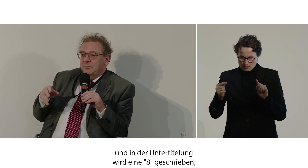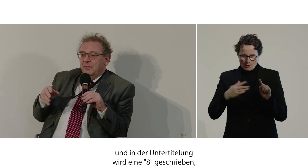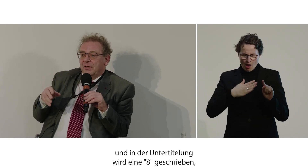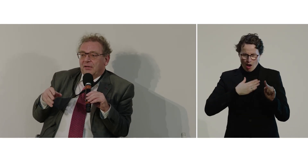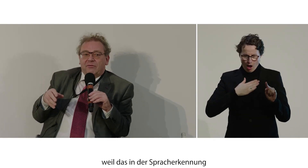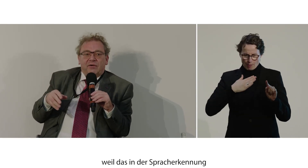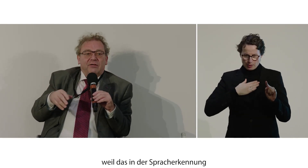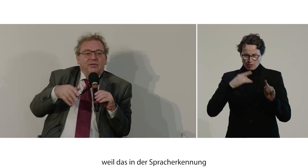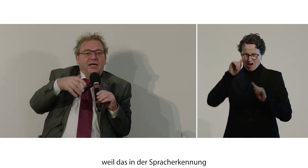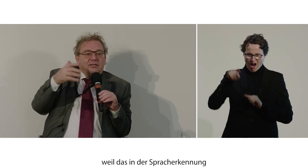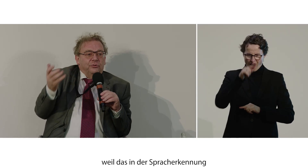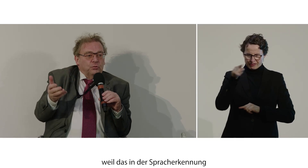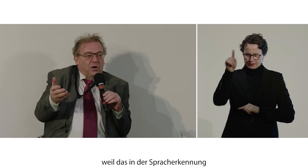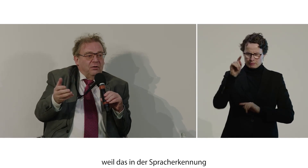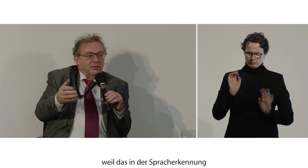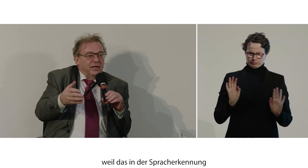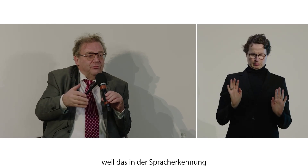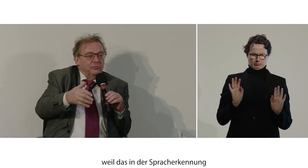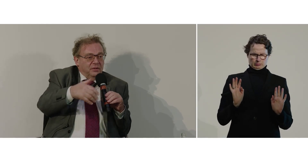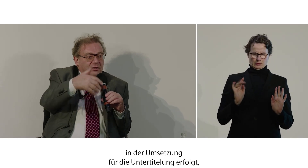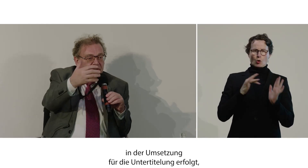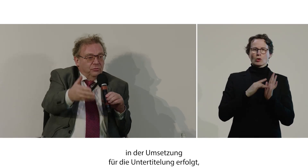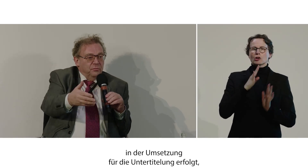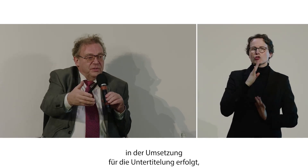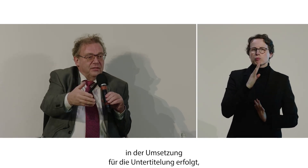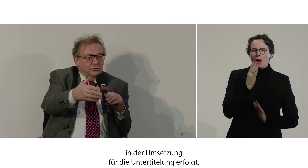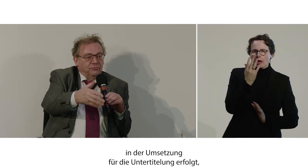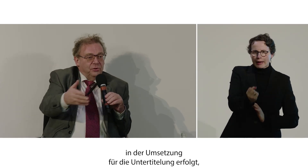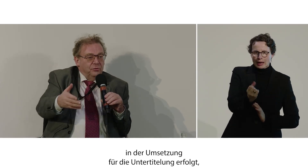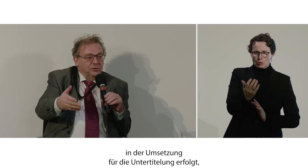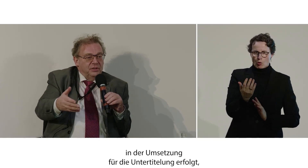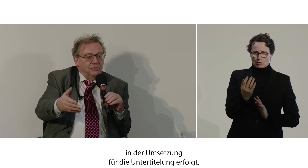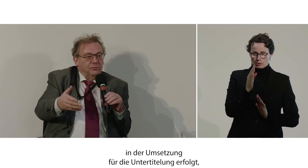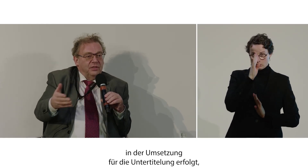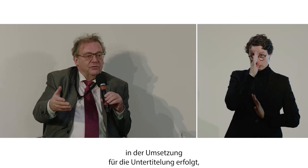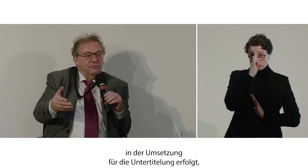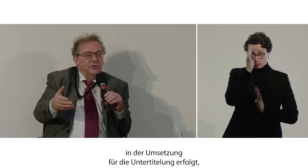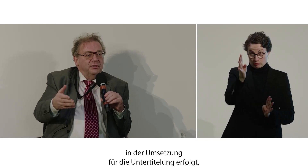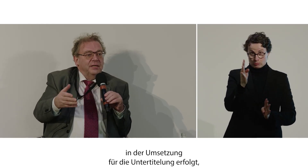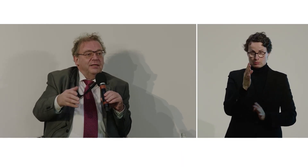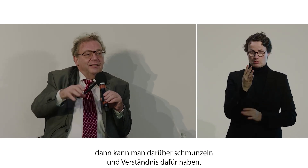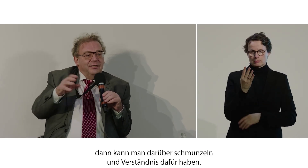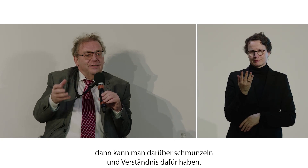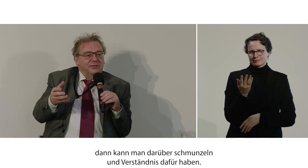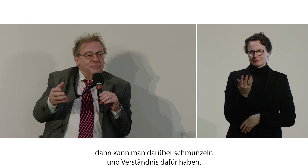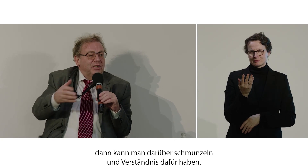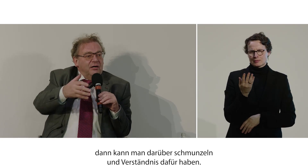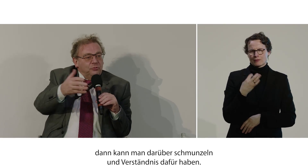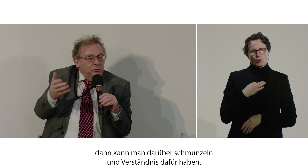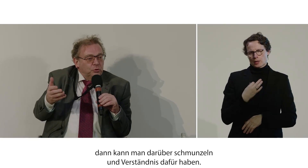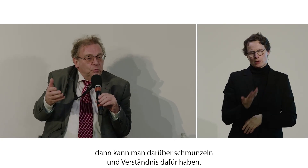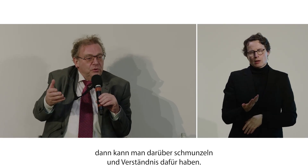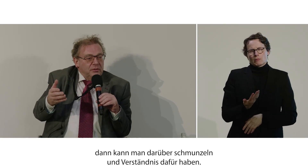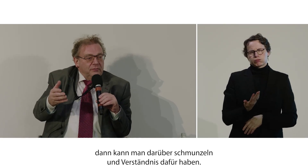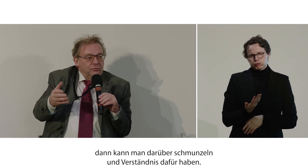geschrieben, weil vielleicht in der Spracherkennung, in der Umsetzung für die Untertitelung das erfolgt, dann ist das. Man